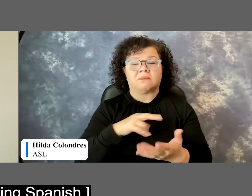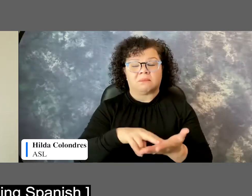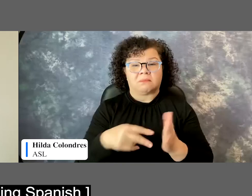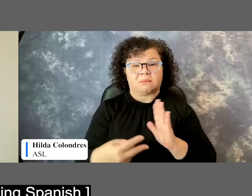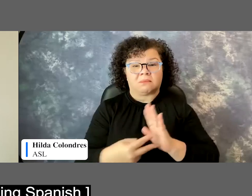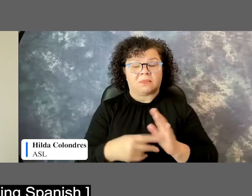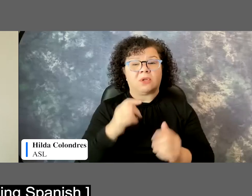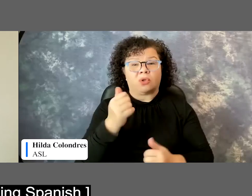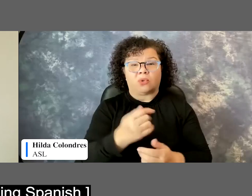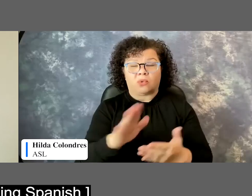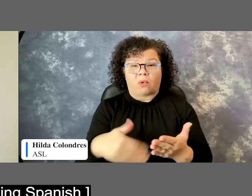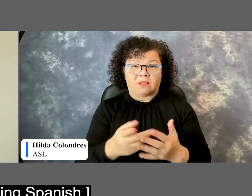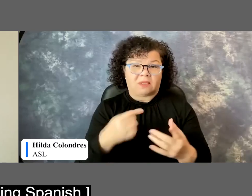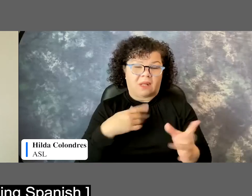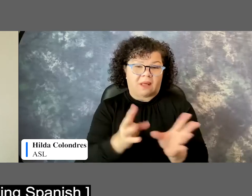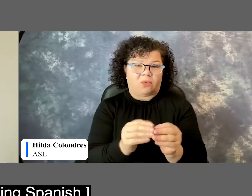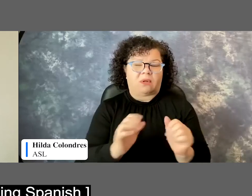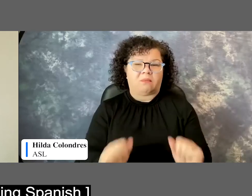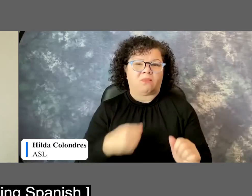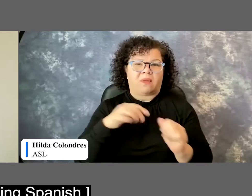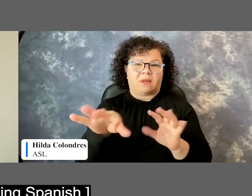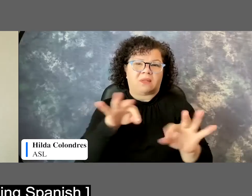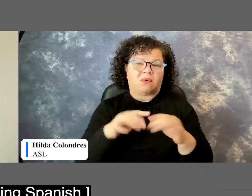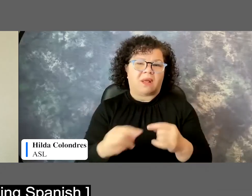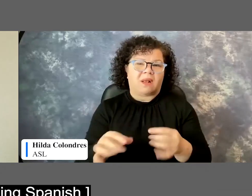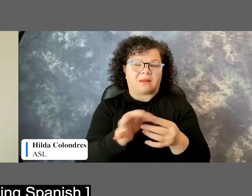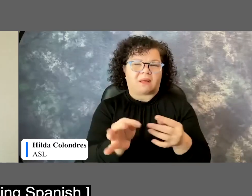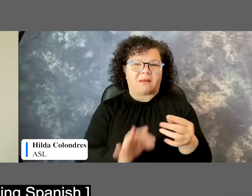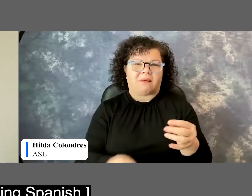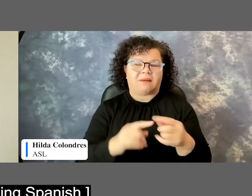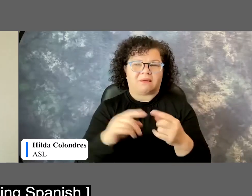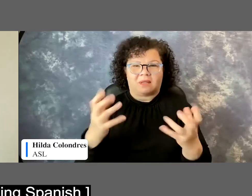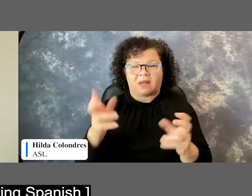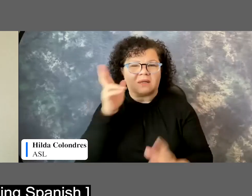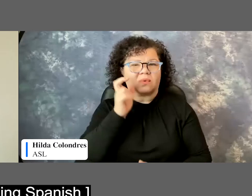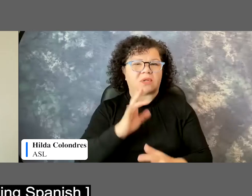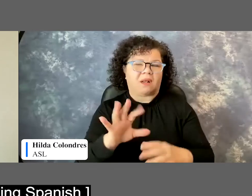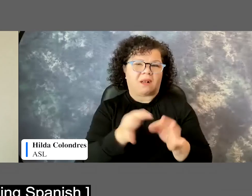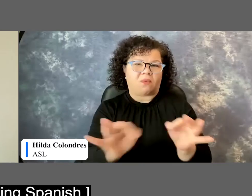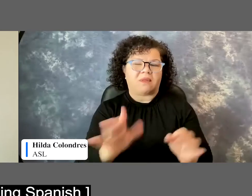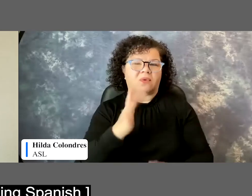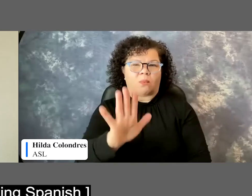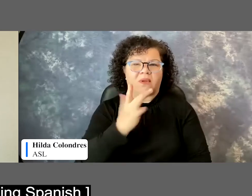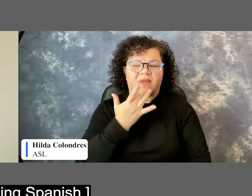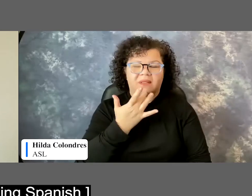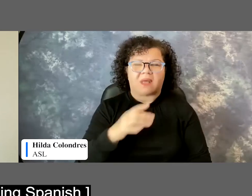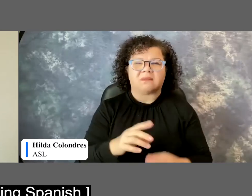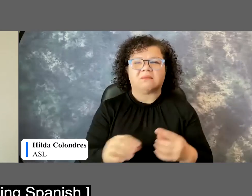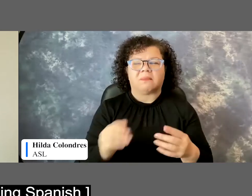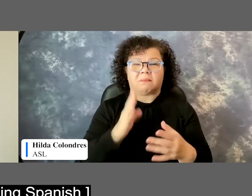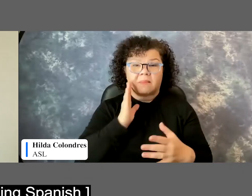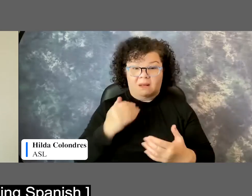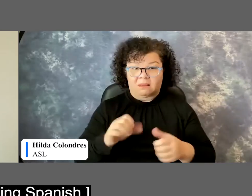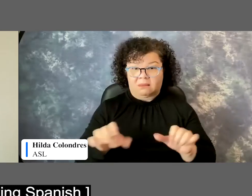todos en la reunión tienen la oportunidad de elegir el canal para poder escuchar el lenguaje de su preferencia. Para